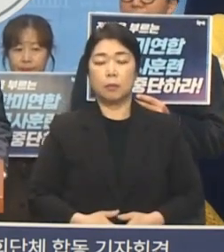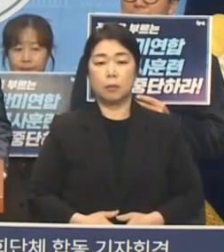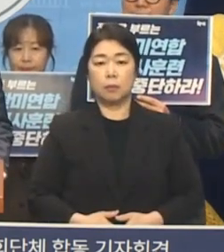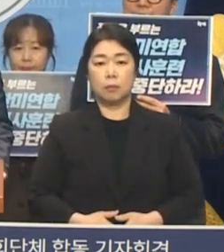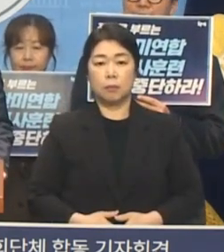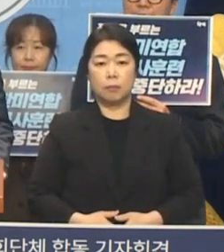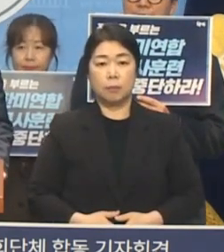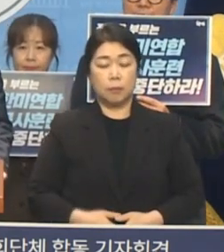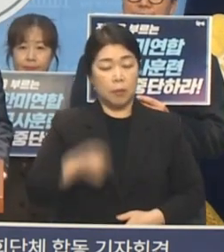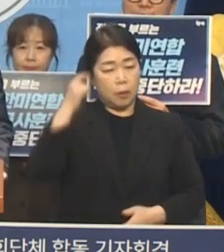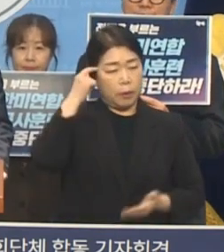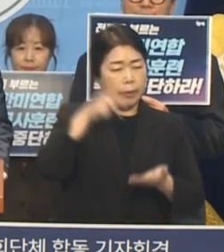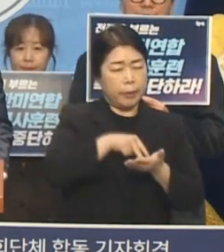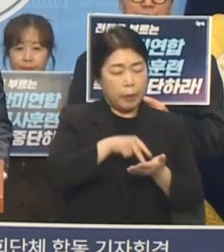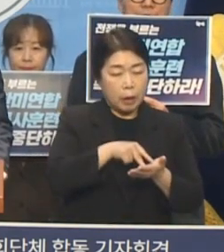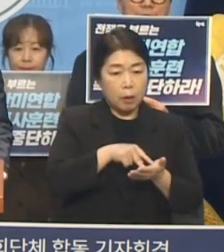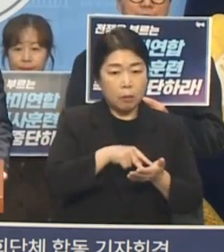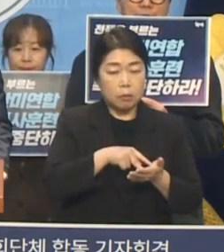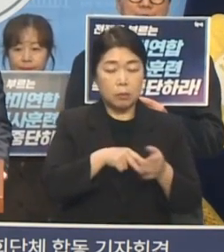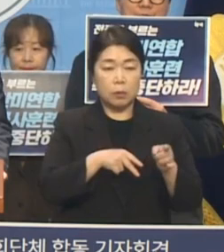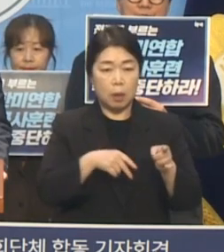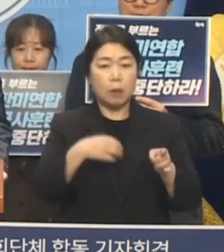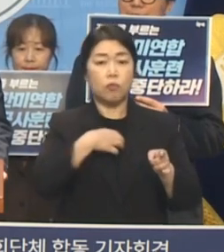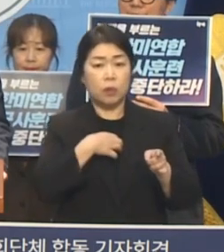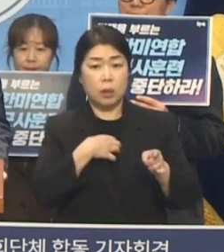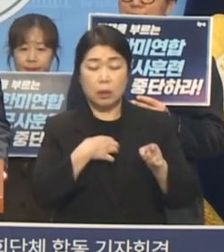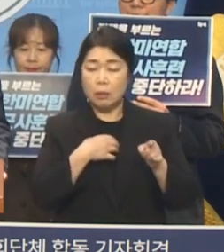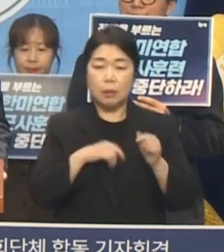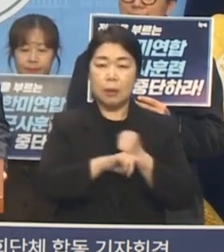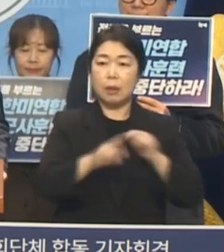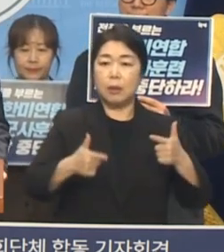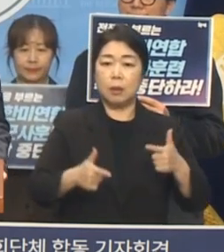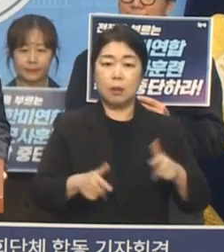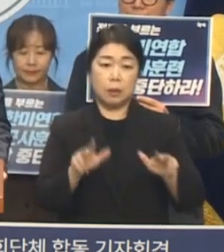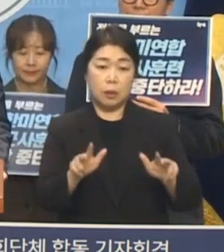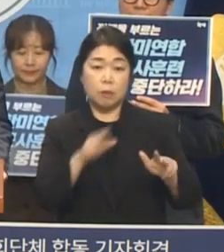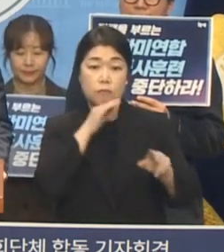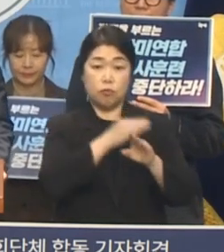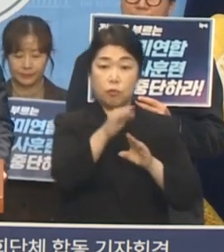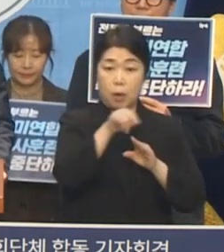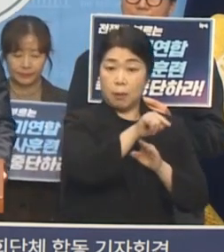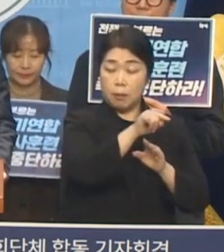관념적 위기가 아닙니다. 북은